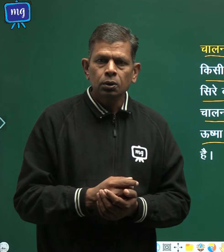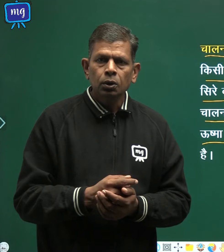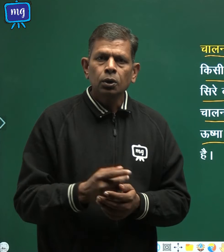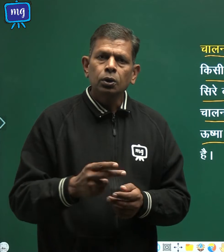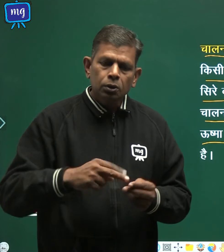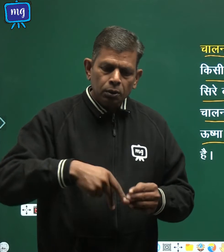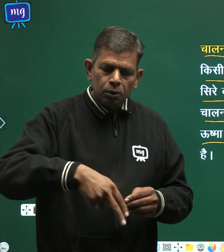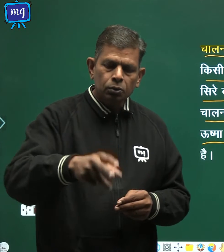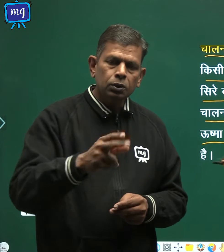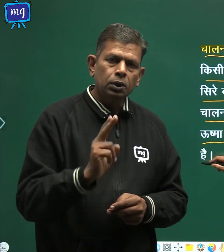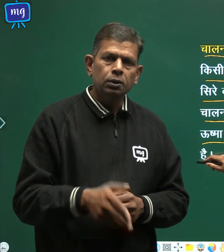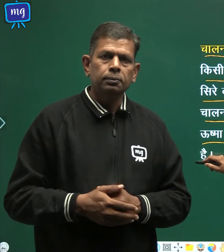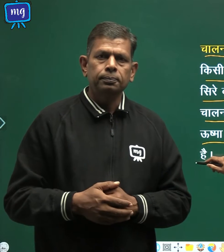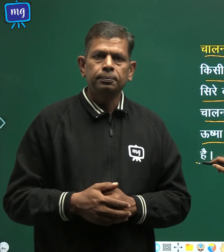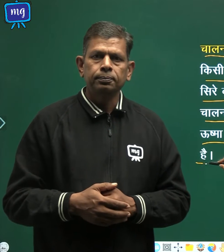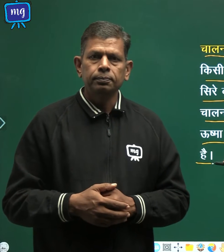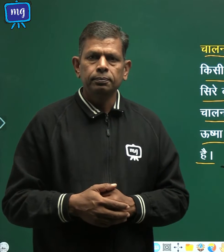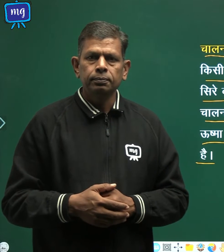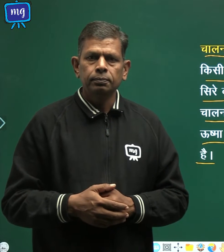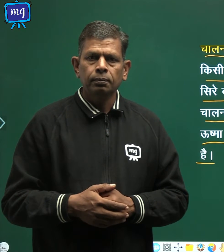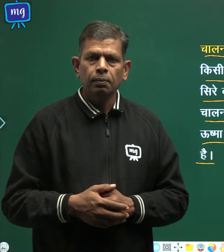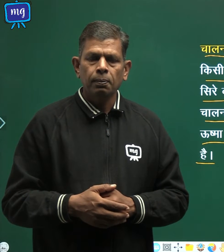स्थानांतरित होती है।